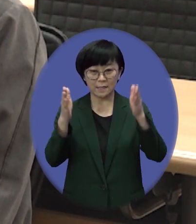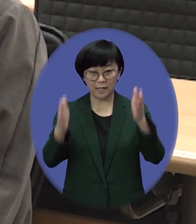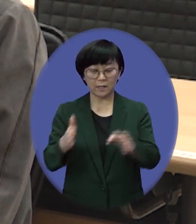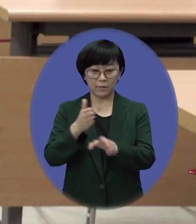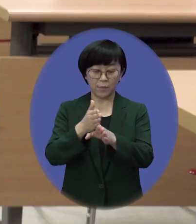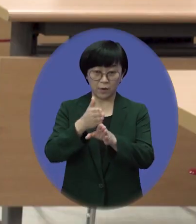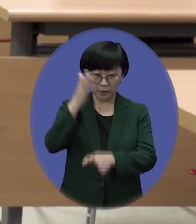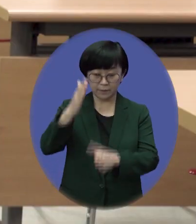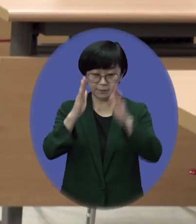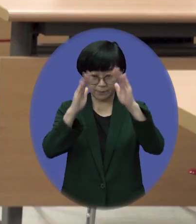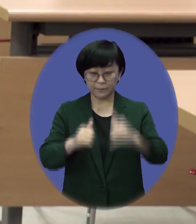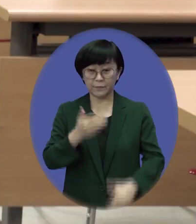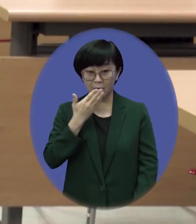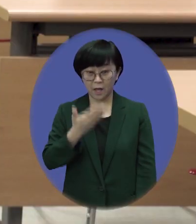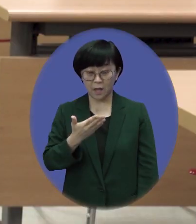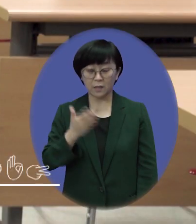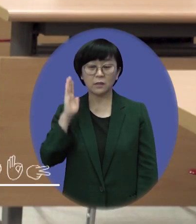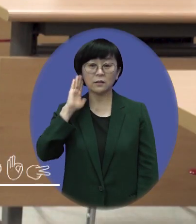수 있을까요?